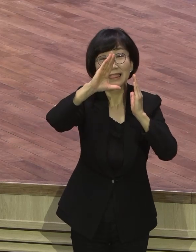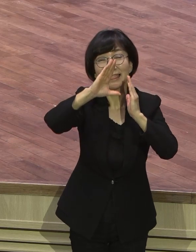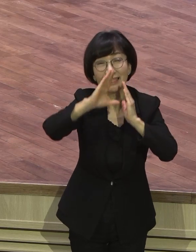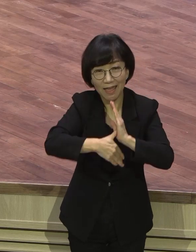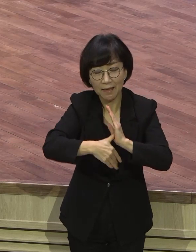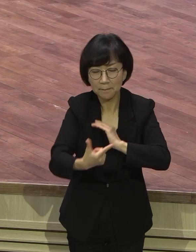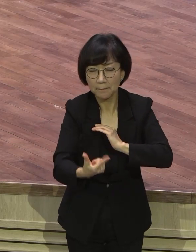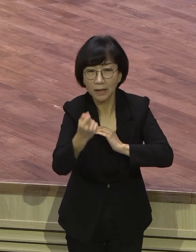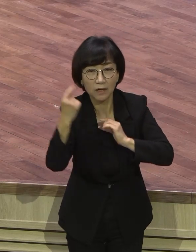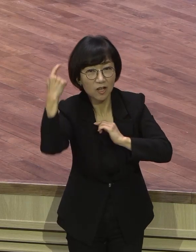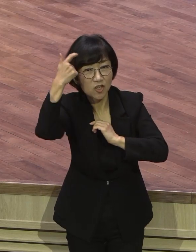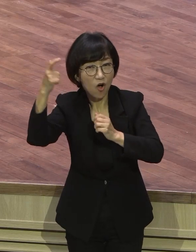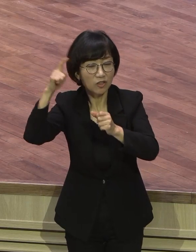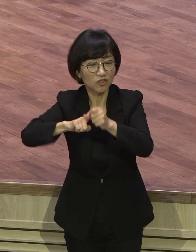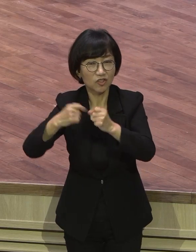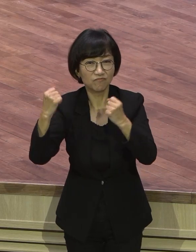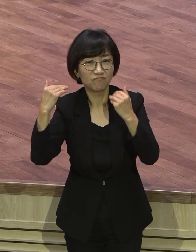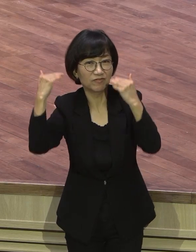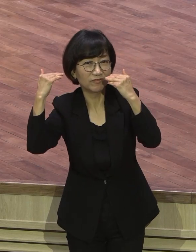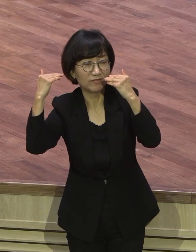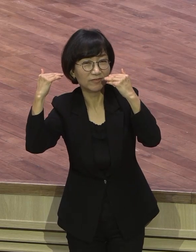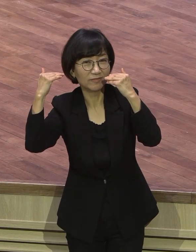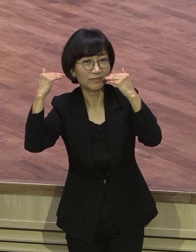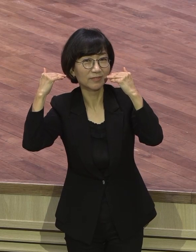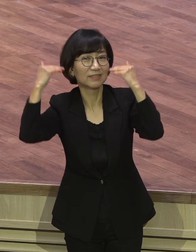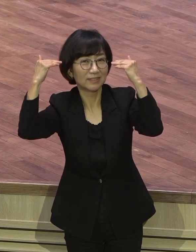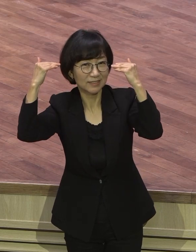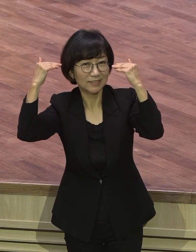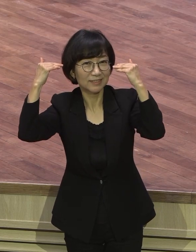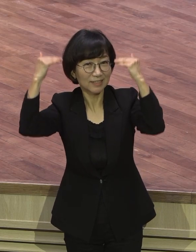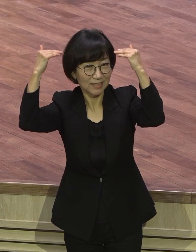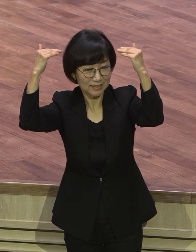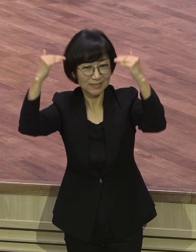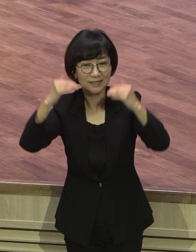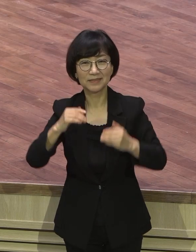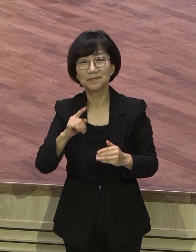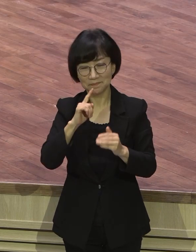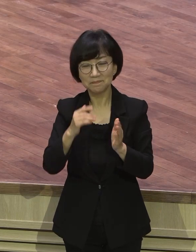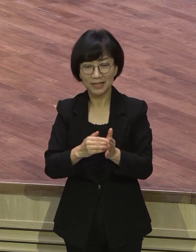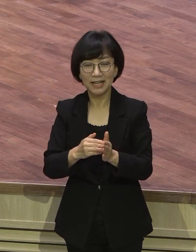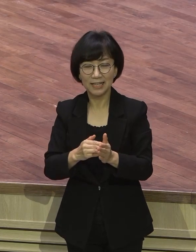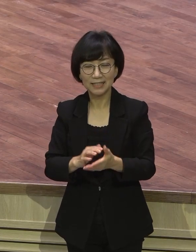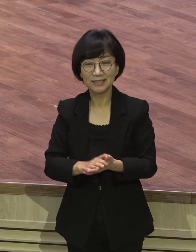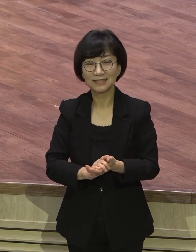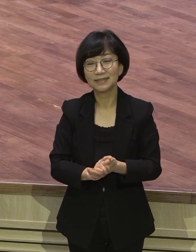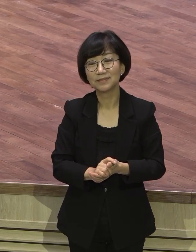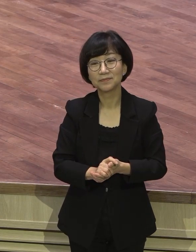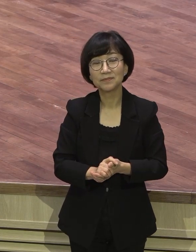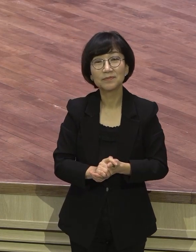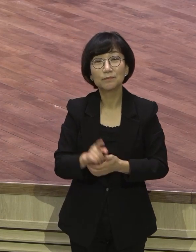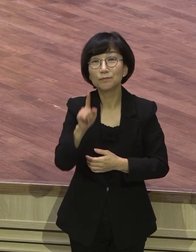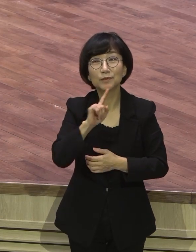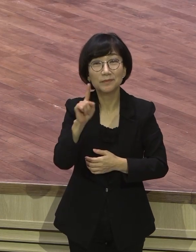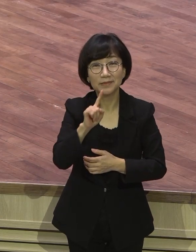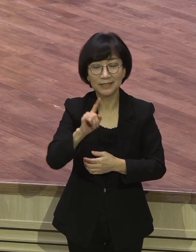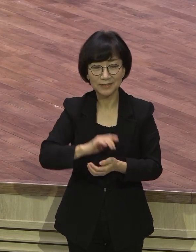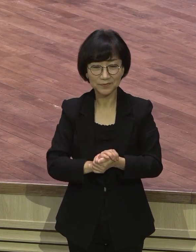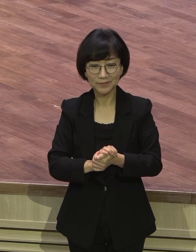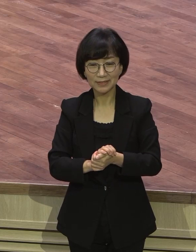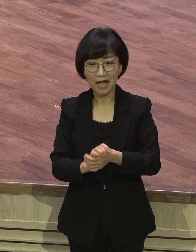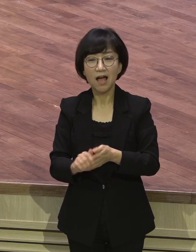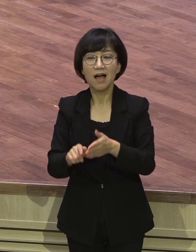순간 영적으로 자라난다. 이 말은 신앙생활을 어떻게